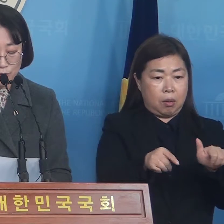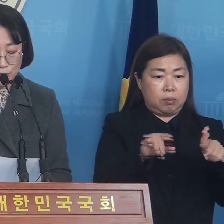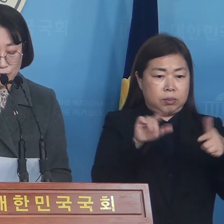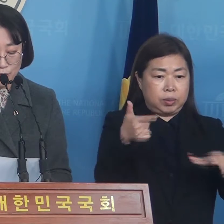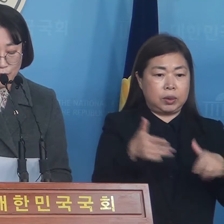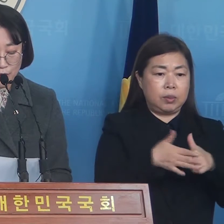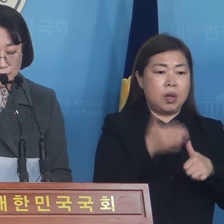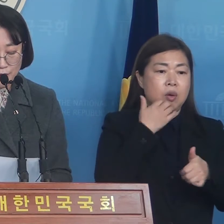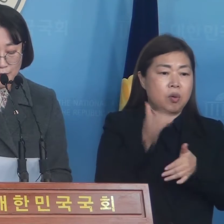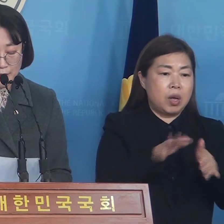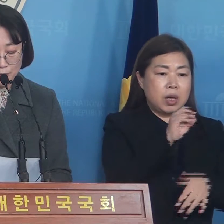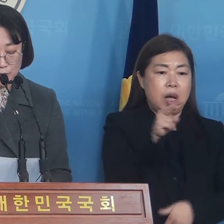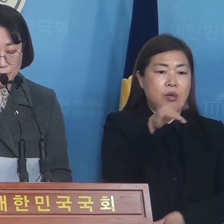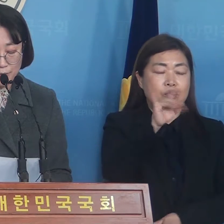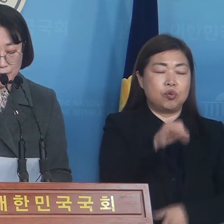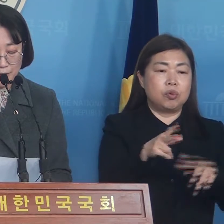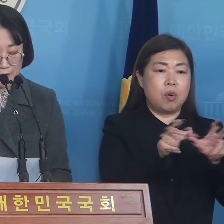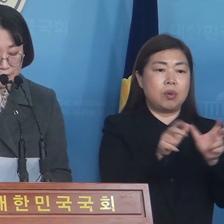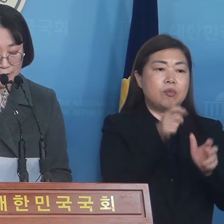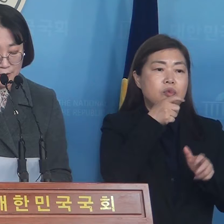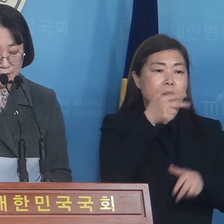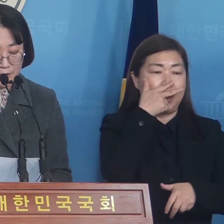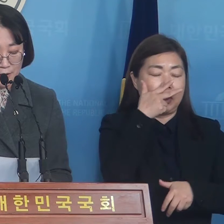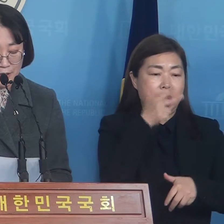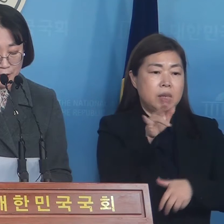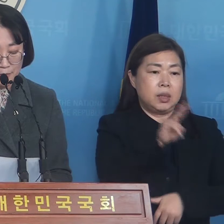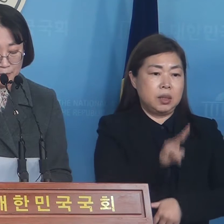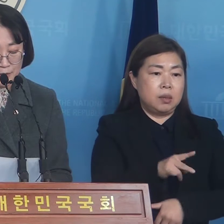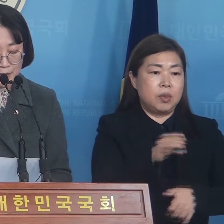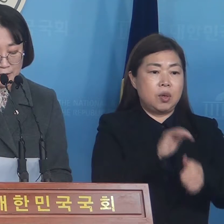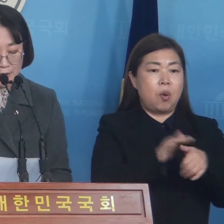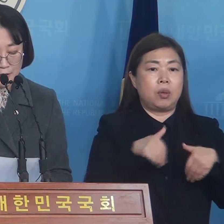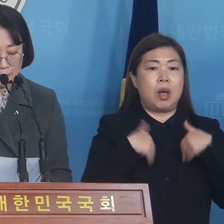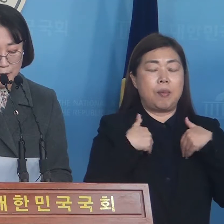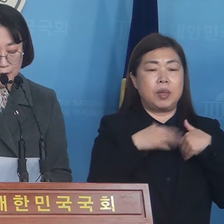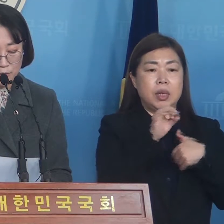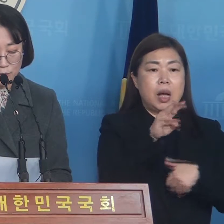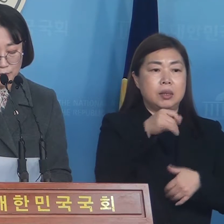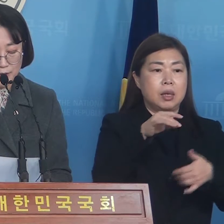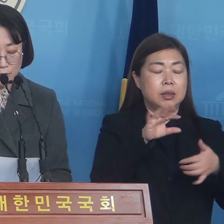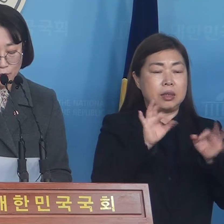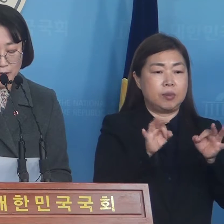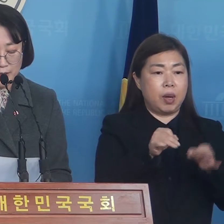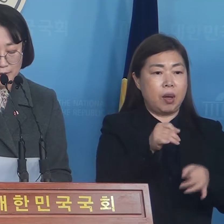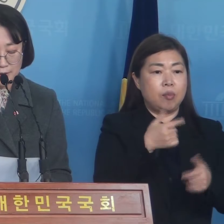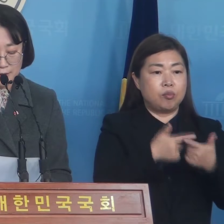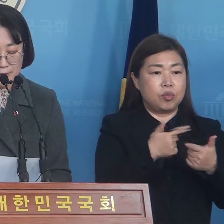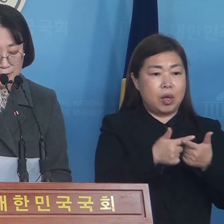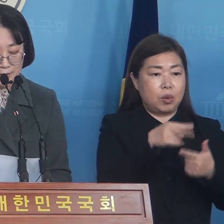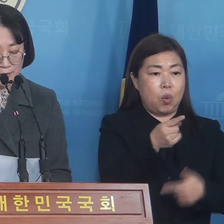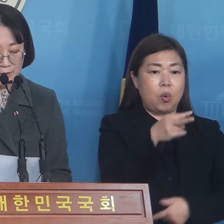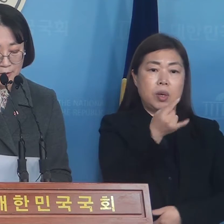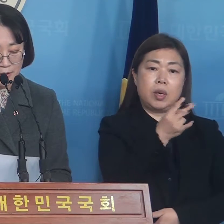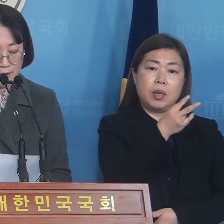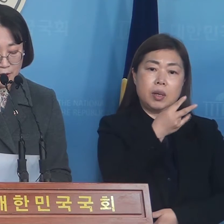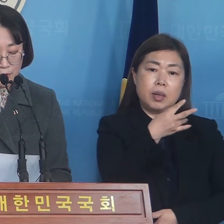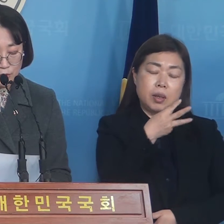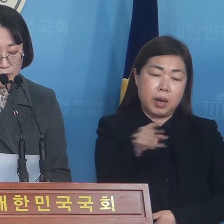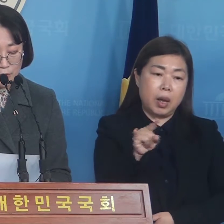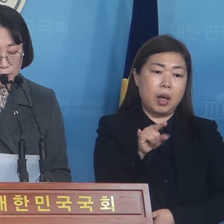경기, 양주, 성남, 수원, 평택, 시흥, 경남, 양산, 김해, 또 부산, 동래와 같은